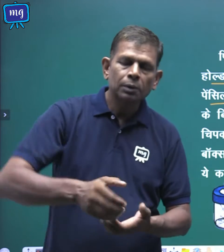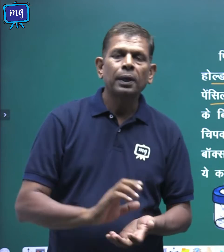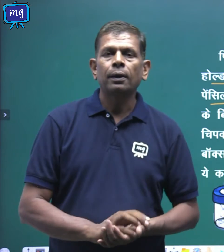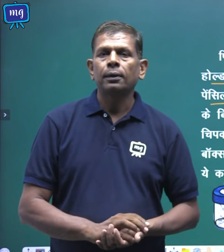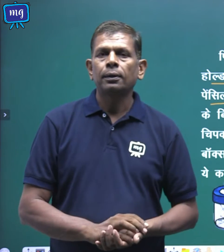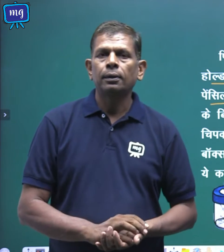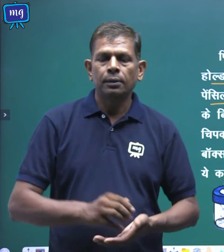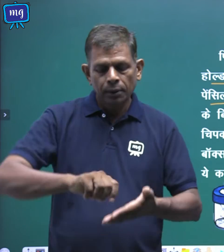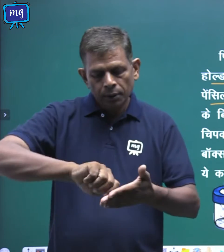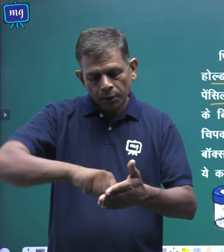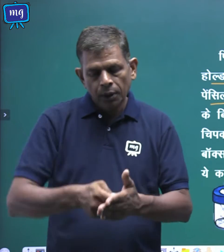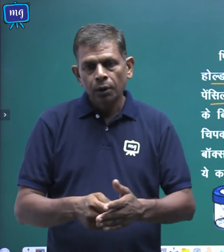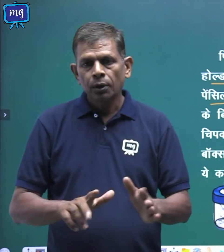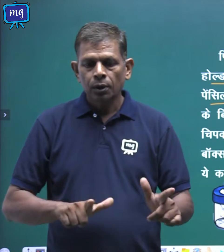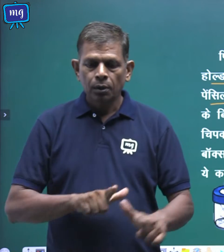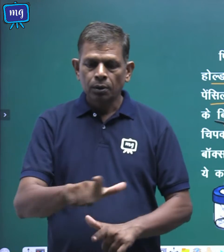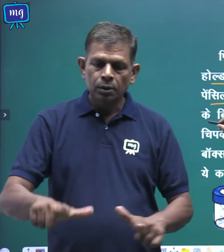ताले की व्यवस्था के बिना